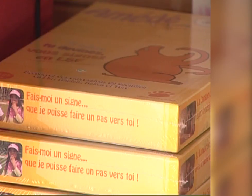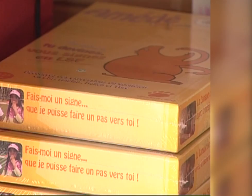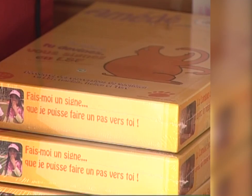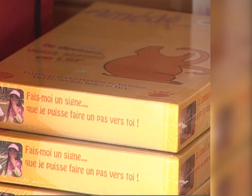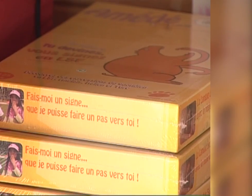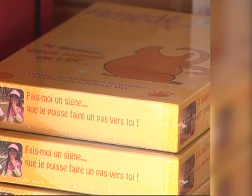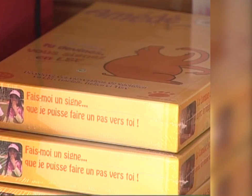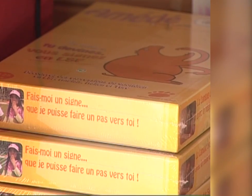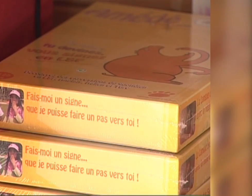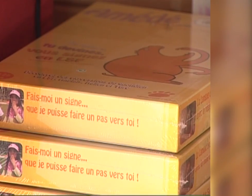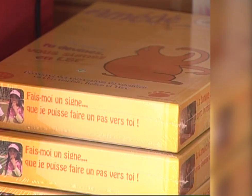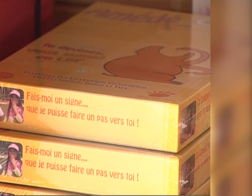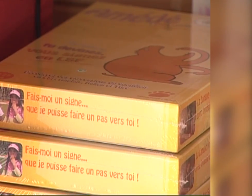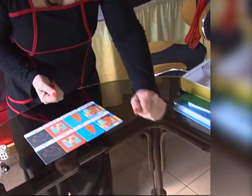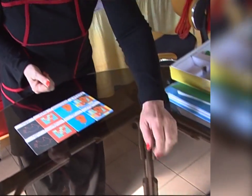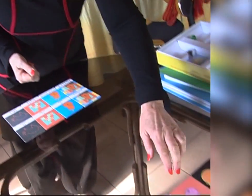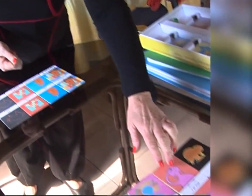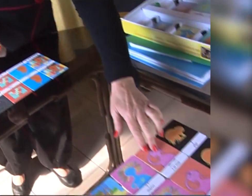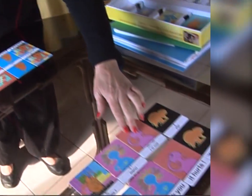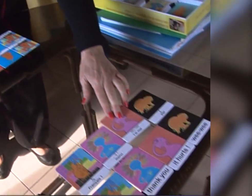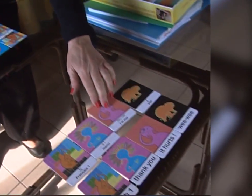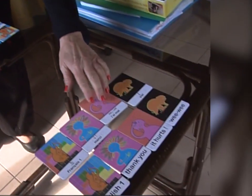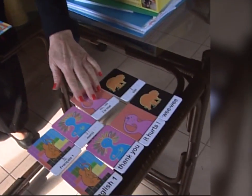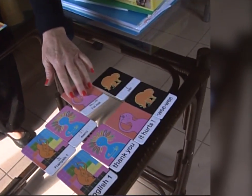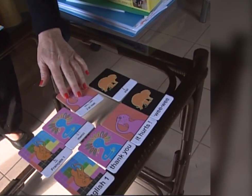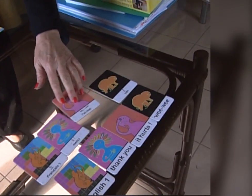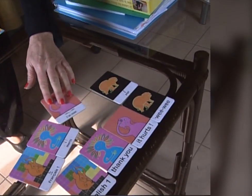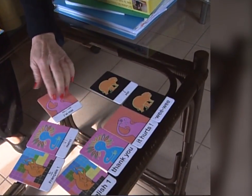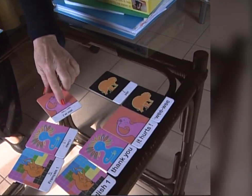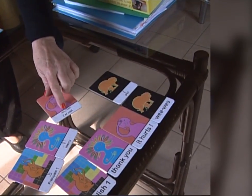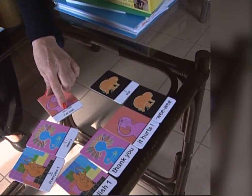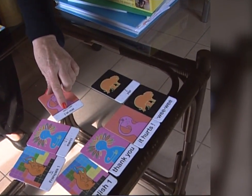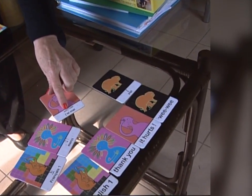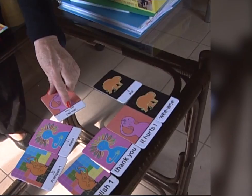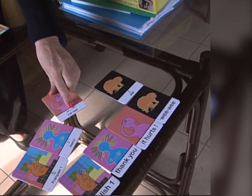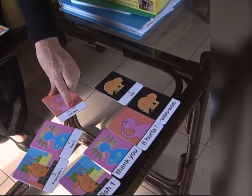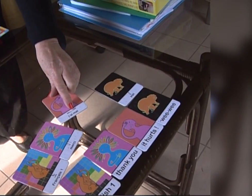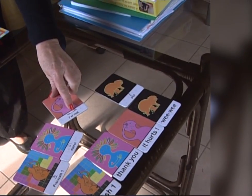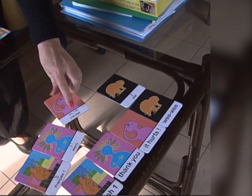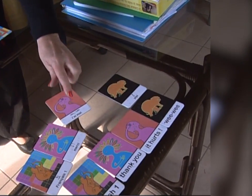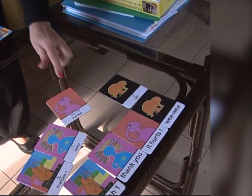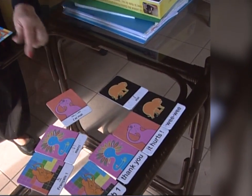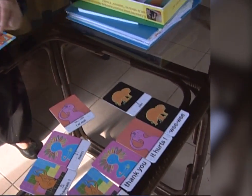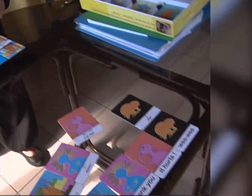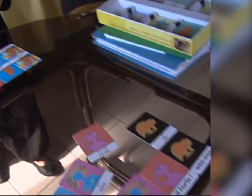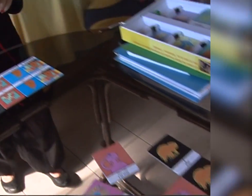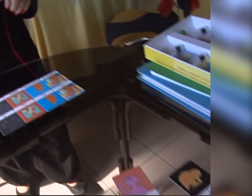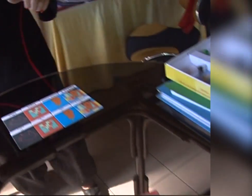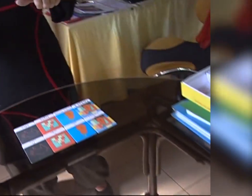je me dis, je vais devancer les choses, je vais faire un jeu en langue des signes, et puis on va y mettre un petit peu de turc. On avait des petits enfants turcs, puis un petit peu d'anglais, on a des anglais, puis un petit